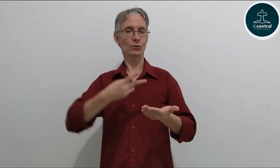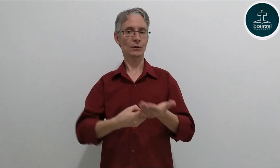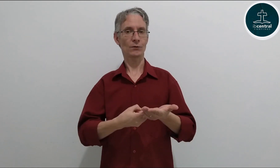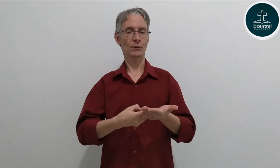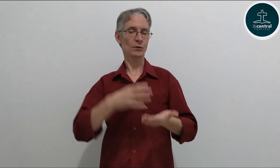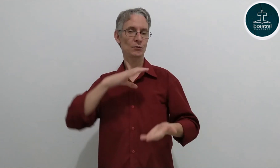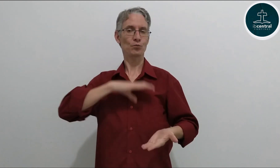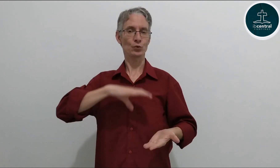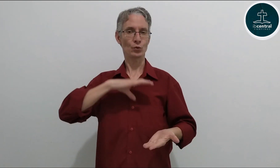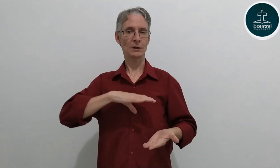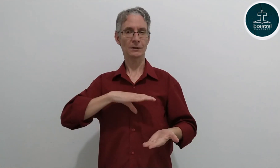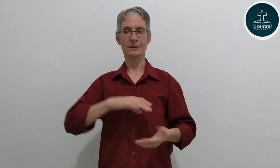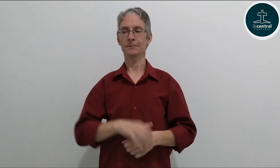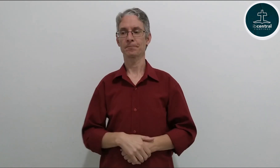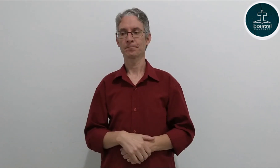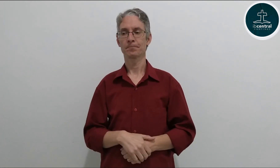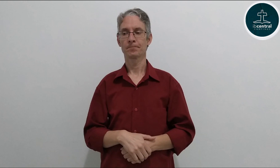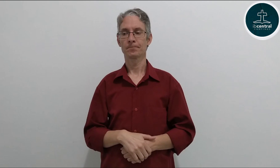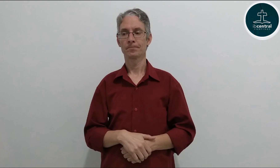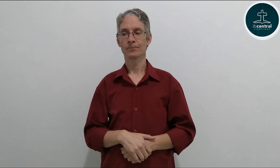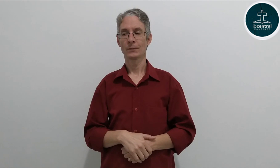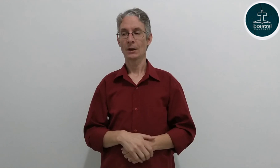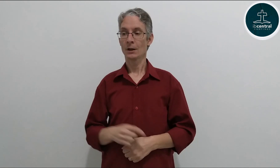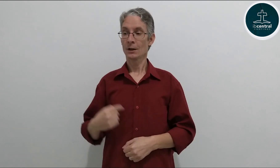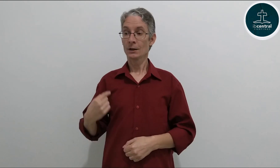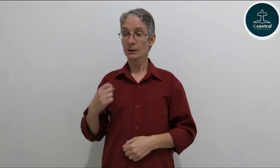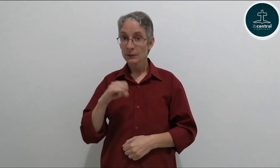preocupem, teremos a tradução para português.